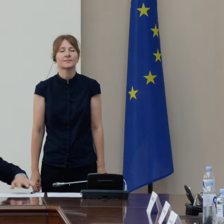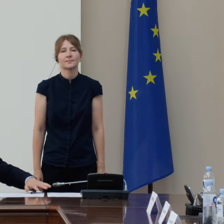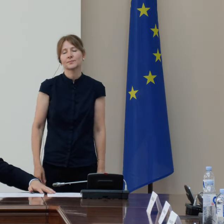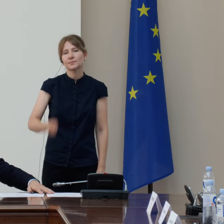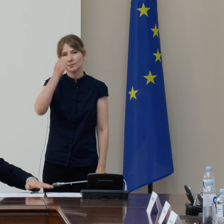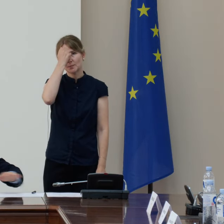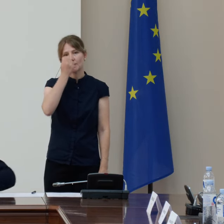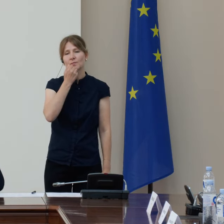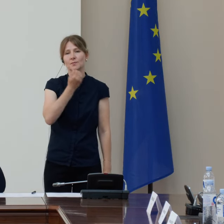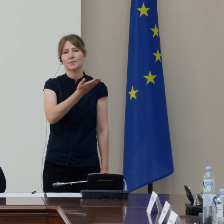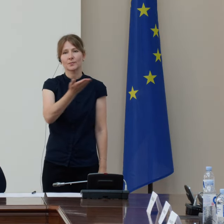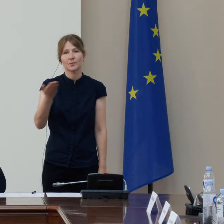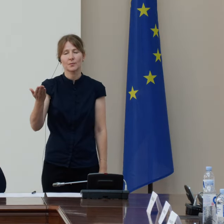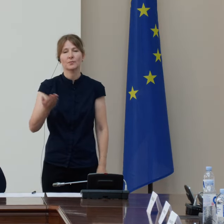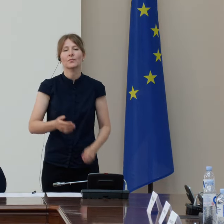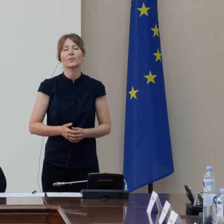Mersi foarte mult încă o dată.